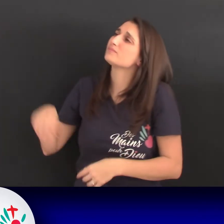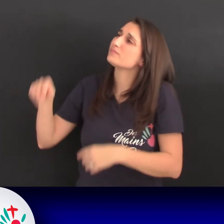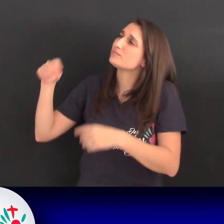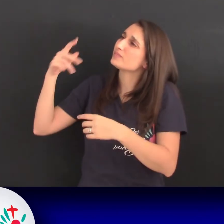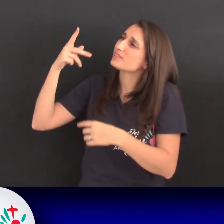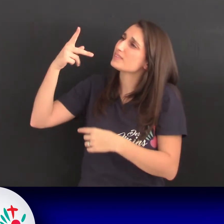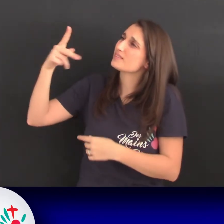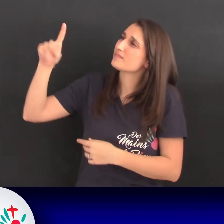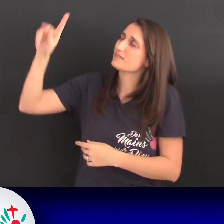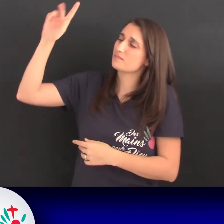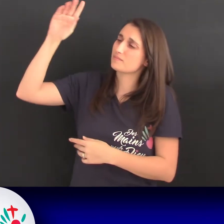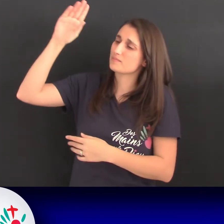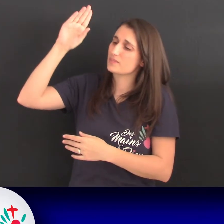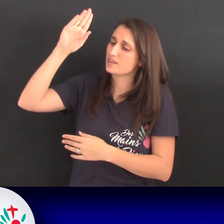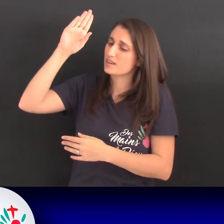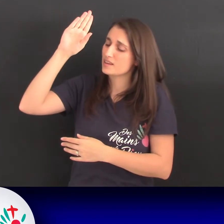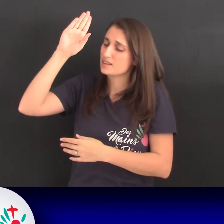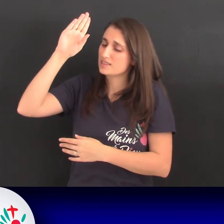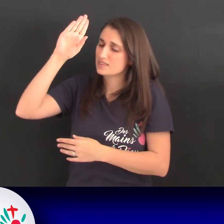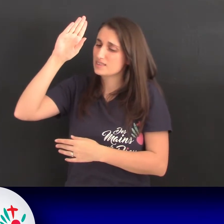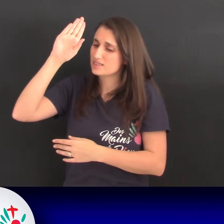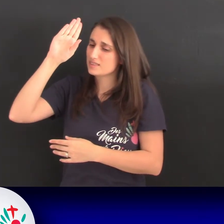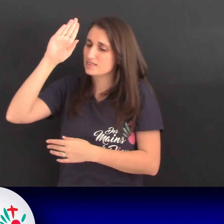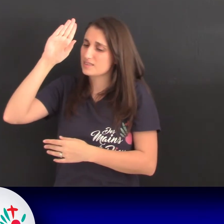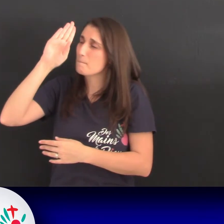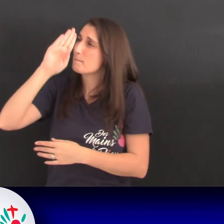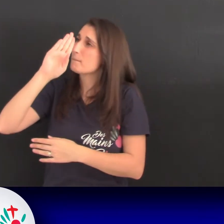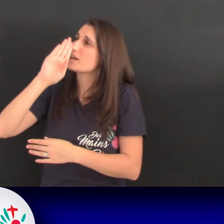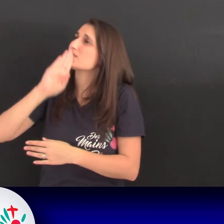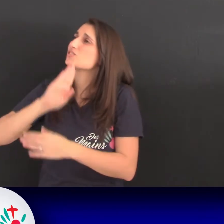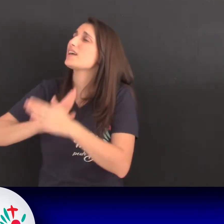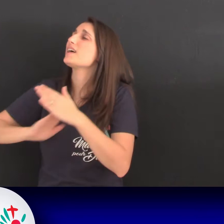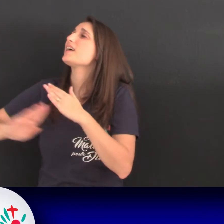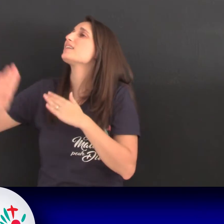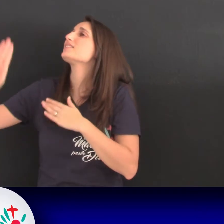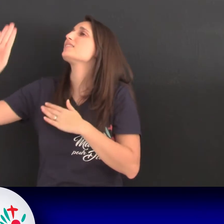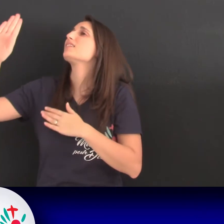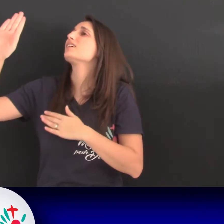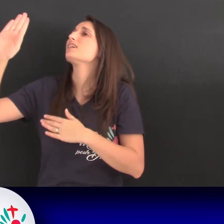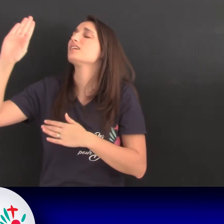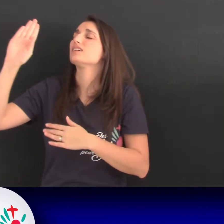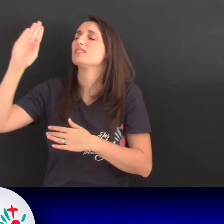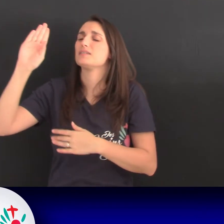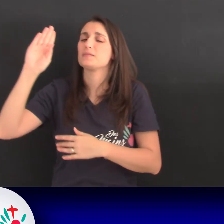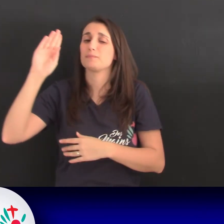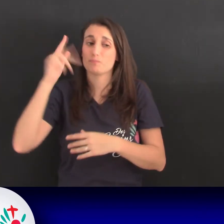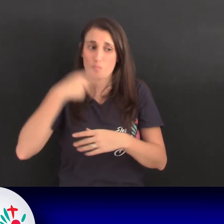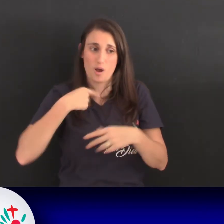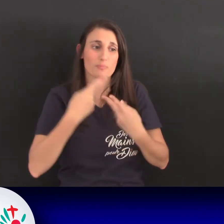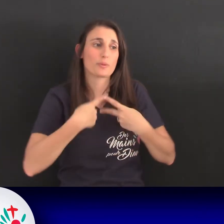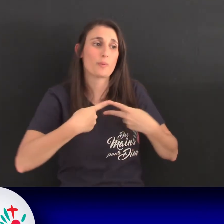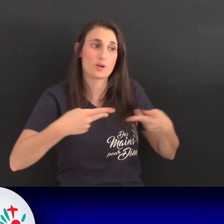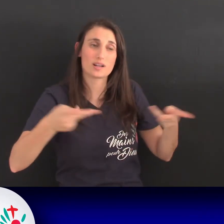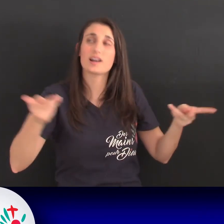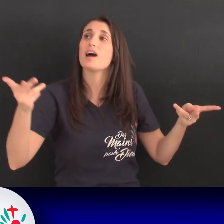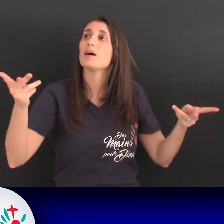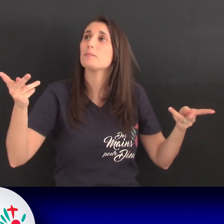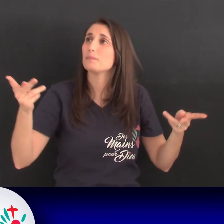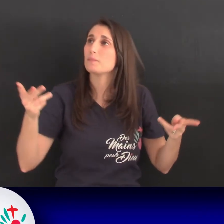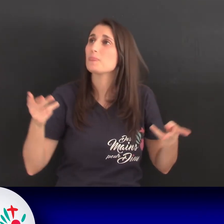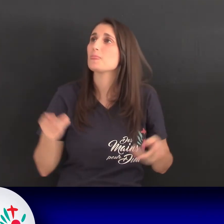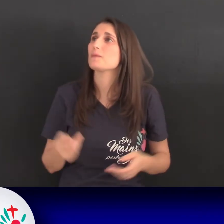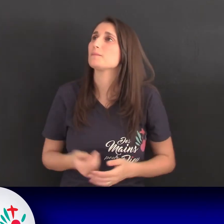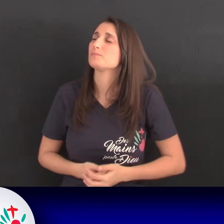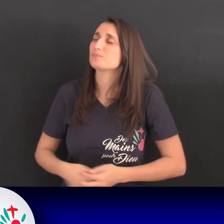Je veux proclamer ta majesté. En